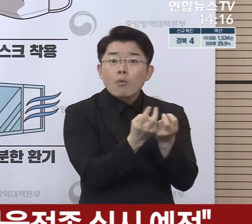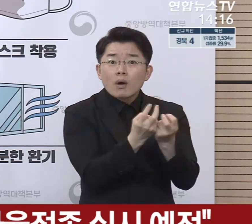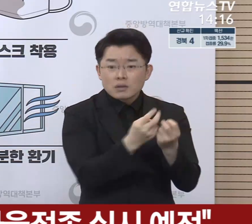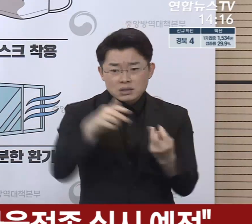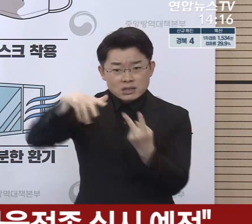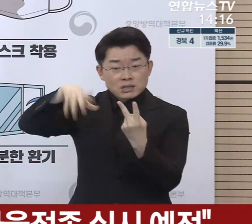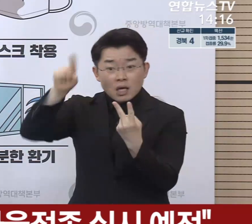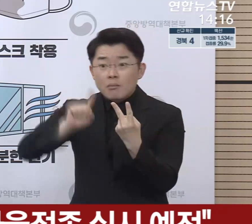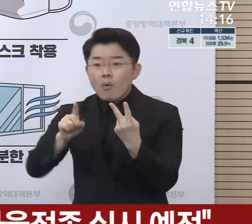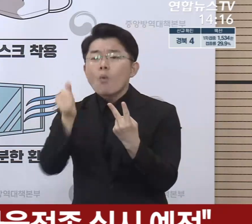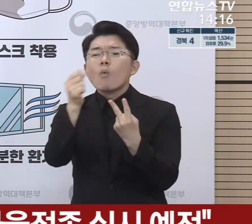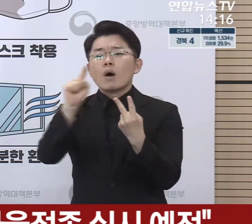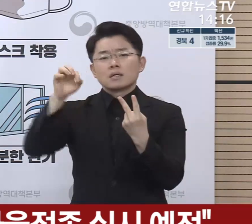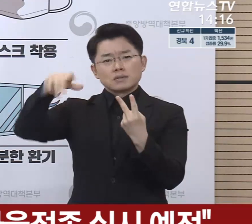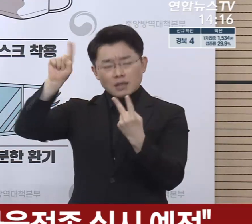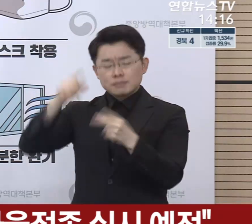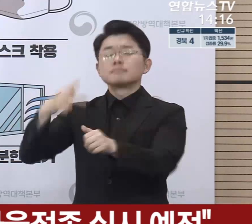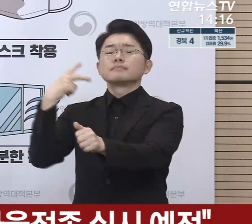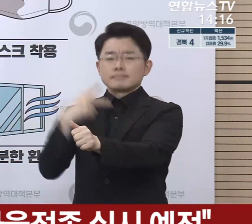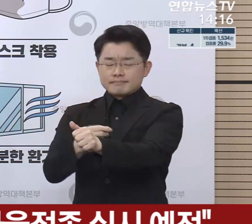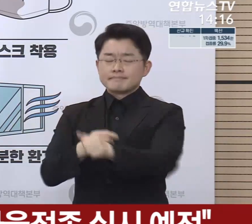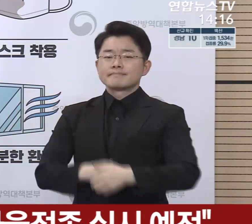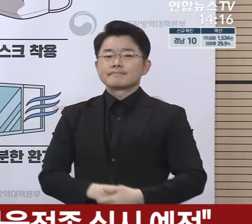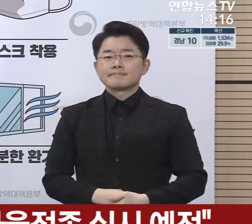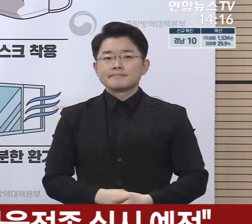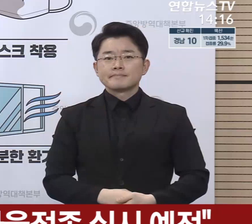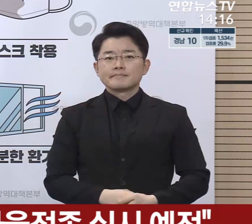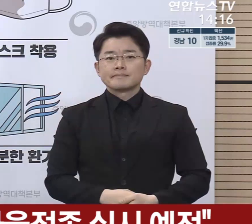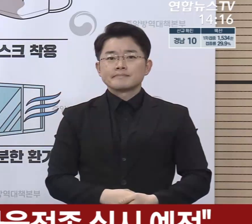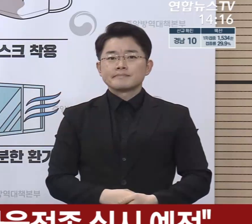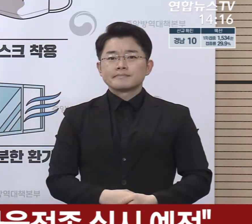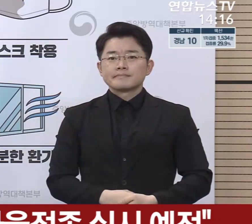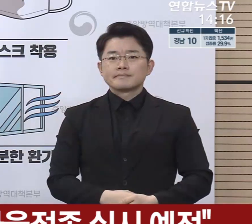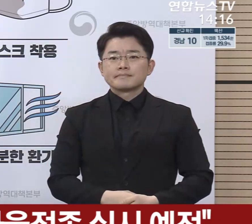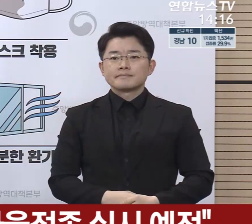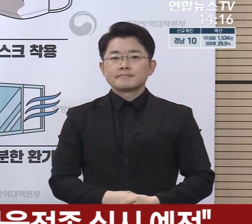2차 접종은 화이자 백신으로 접종을 하기로 하였습니다.